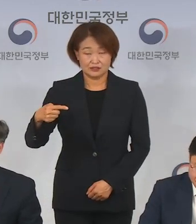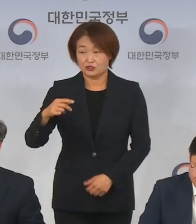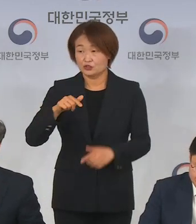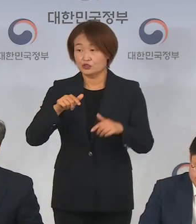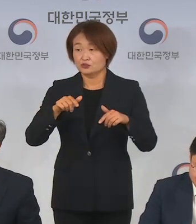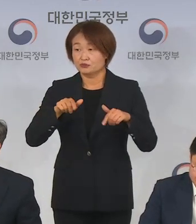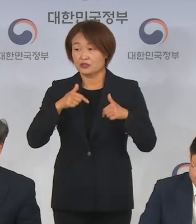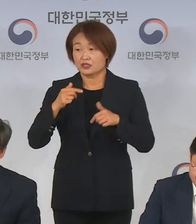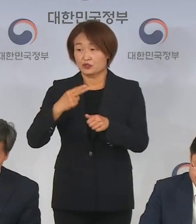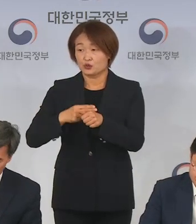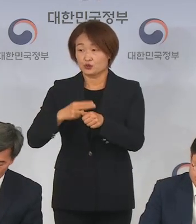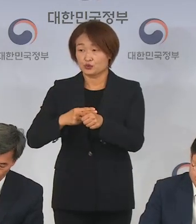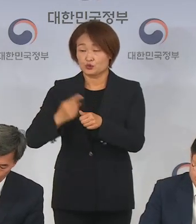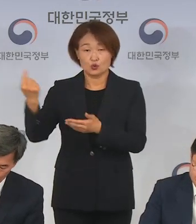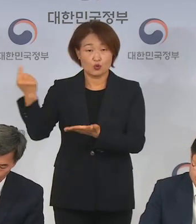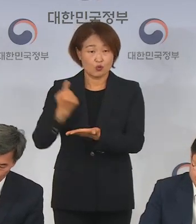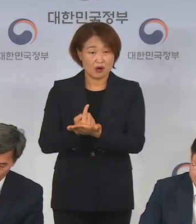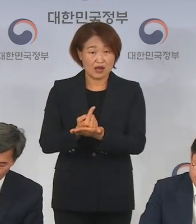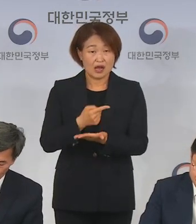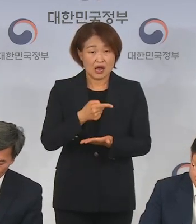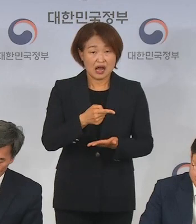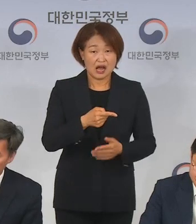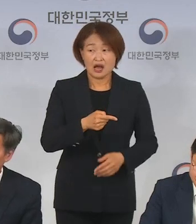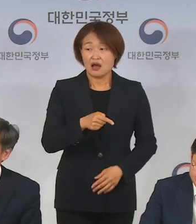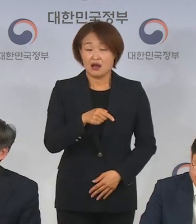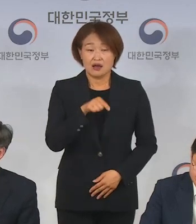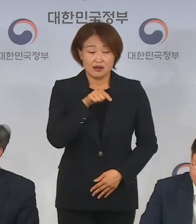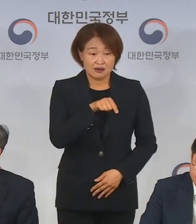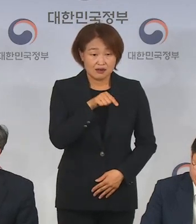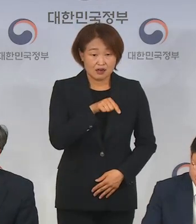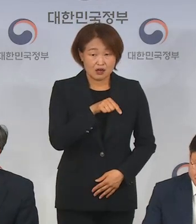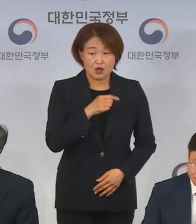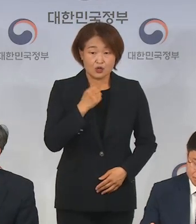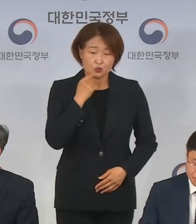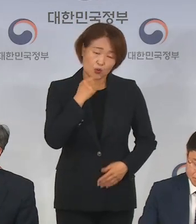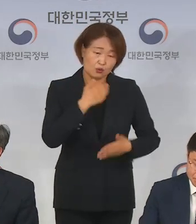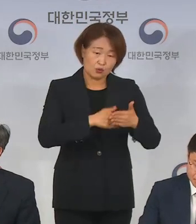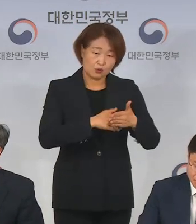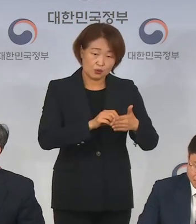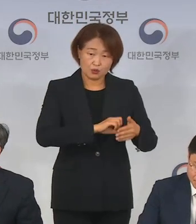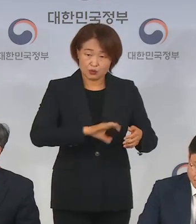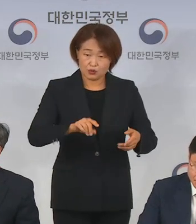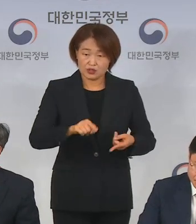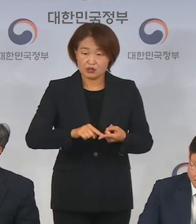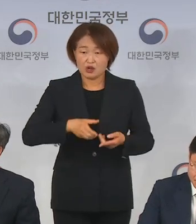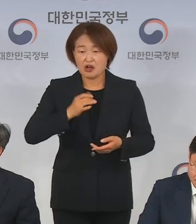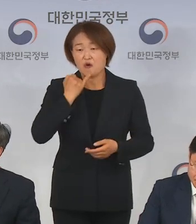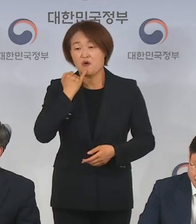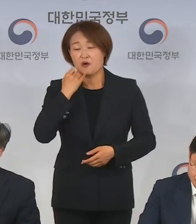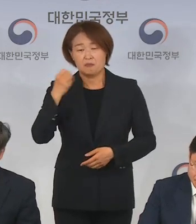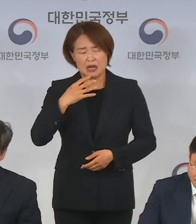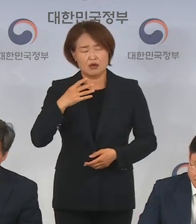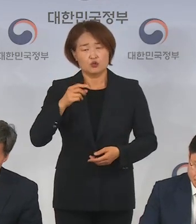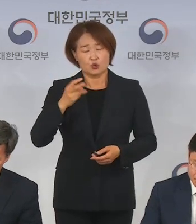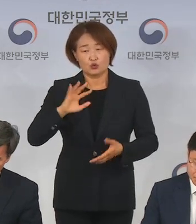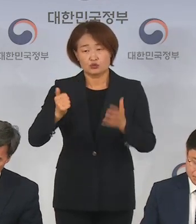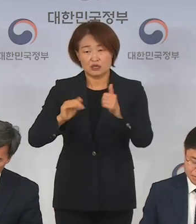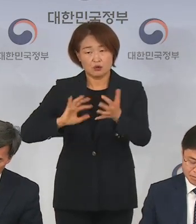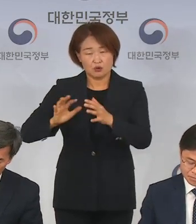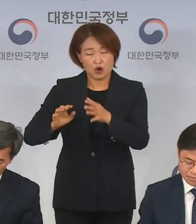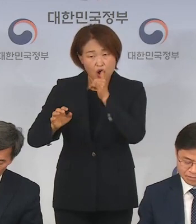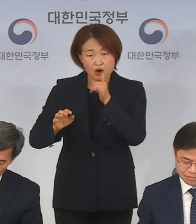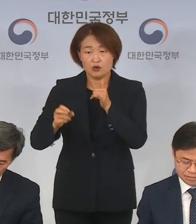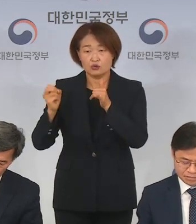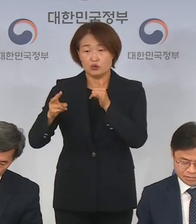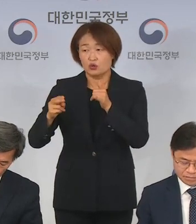사용도 가능하다는 발언을 해서 논란이 됐었거든요. 근데 오늘 국회에서 또 여당인 국민의힘에서 관련 토론회를 주최하고 이